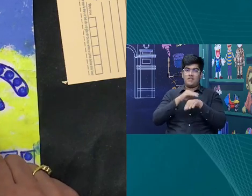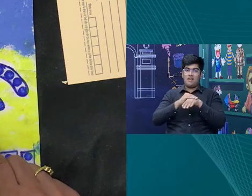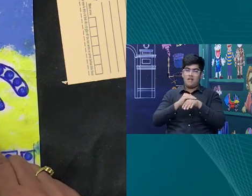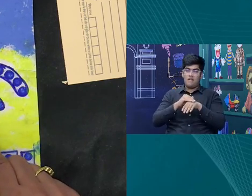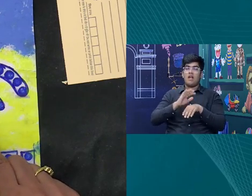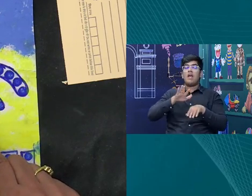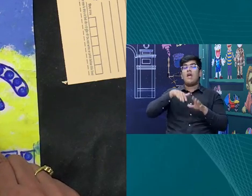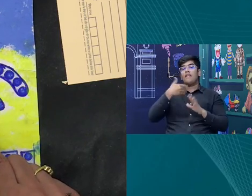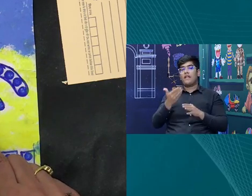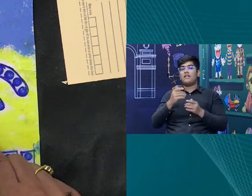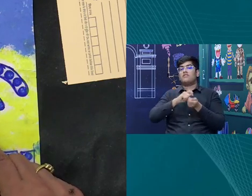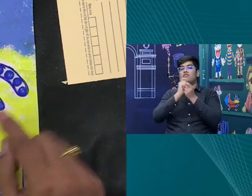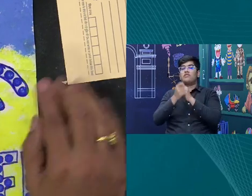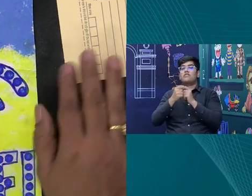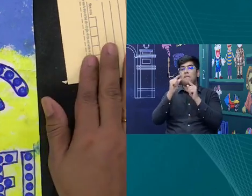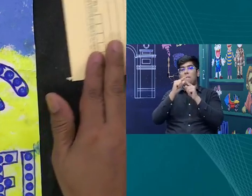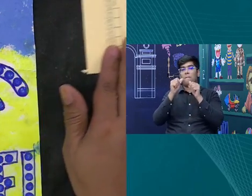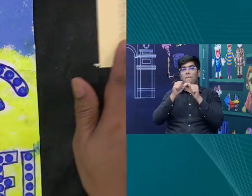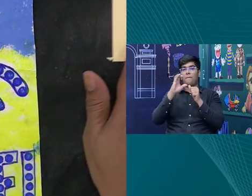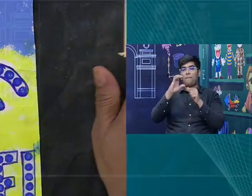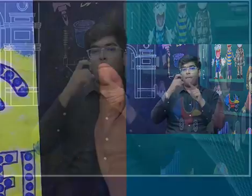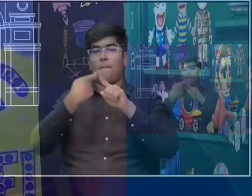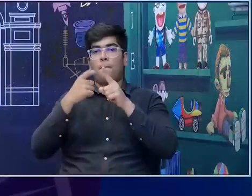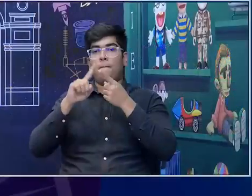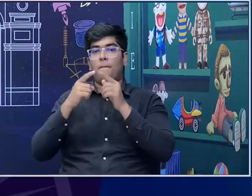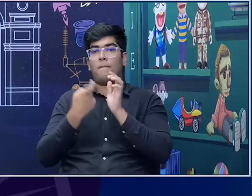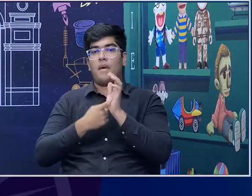तो मैम पहले जो डाकिये की